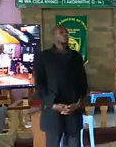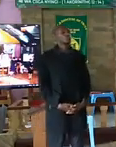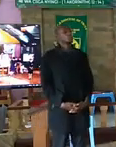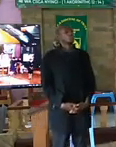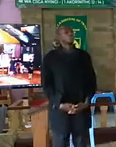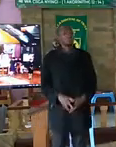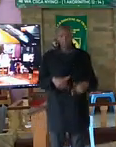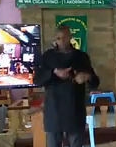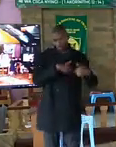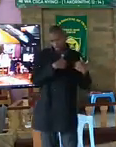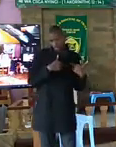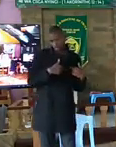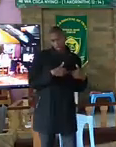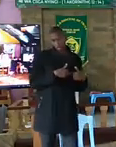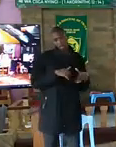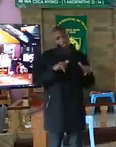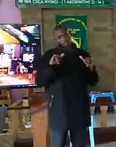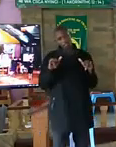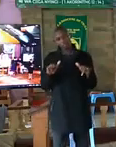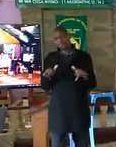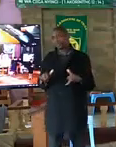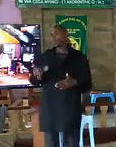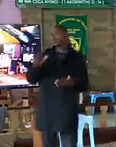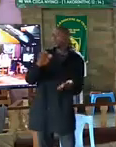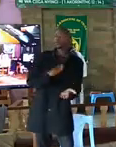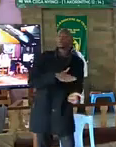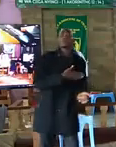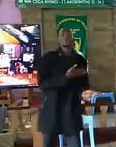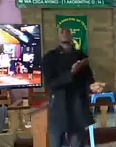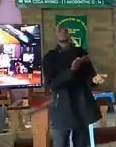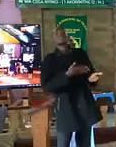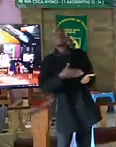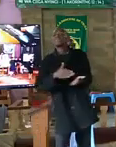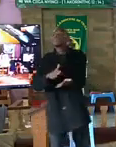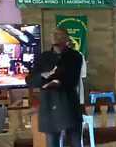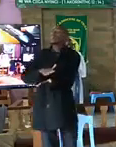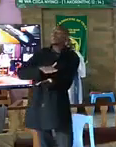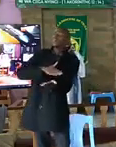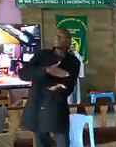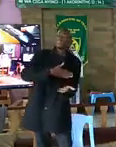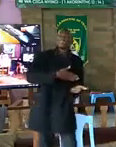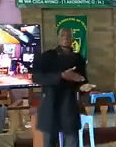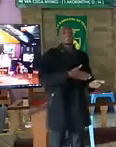Ngoro yakwa rĩu nĩ gũkũinĩra.